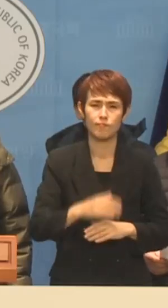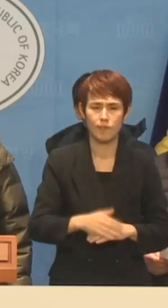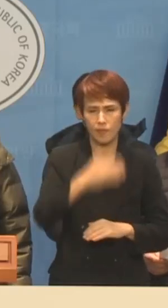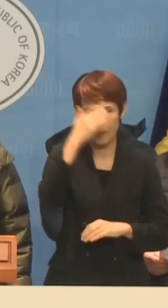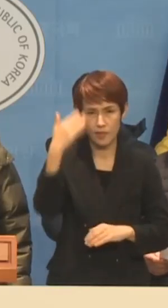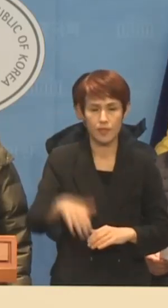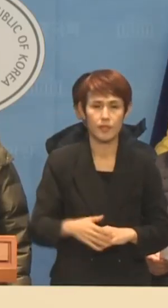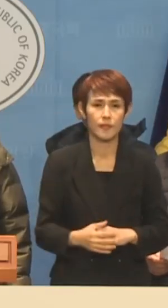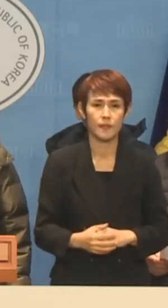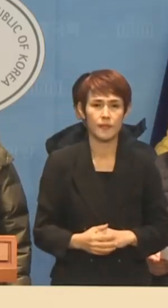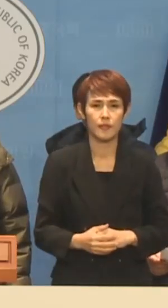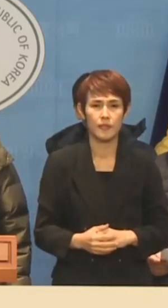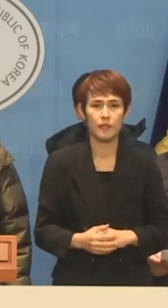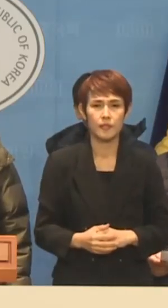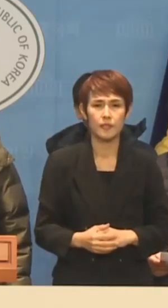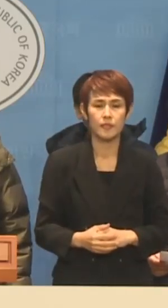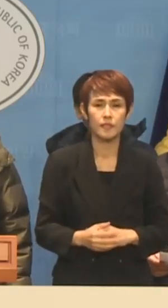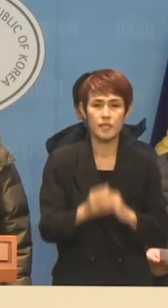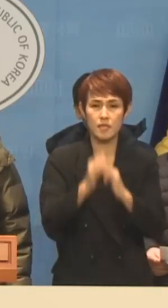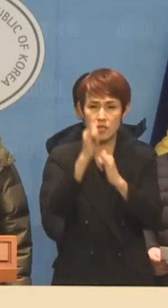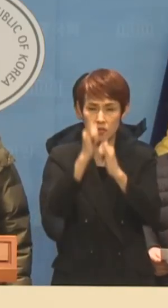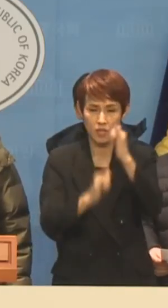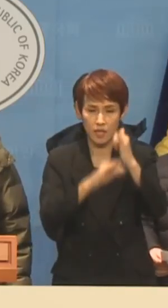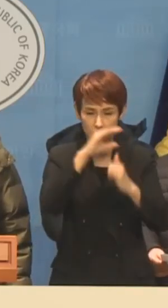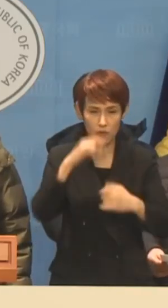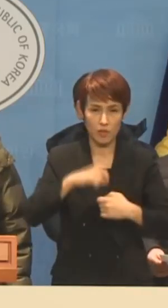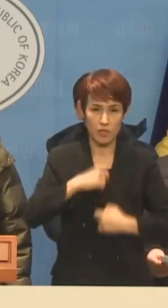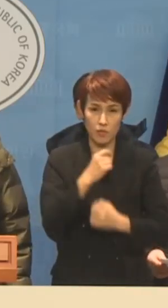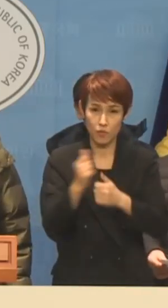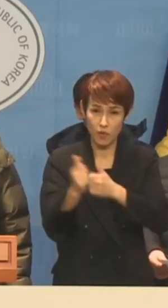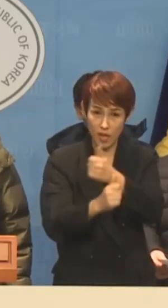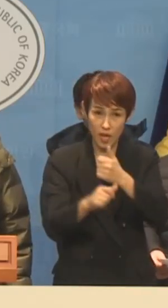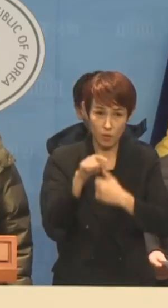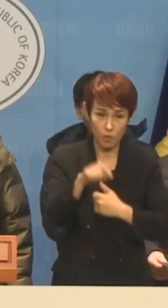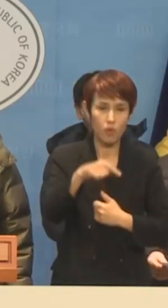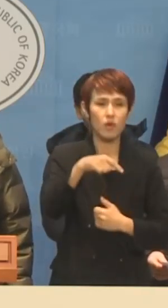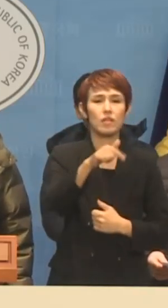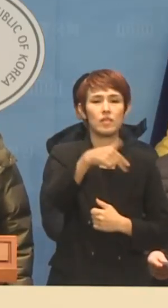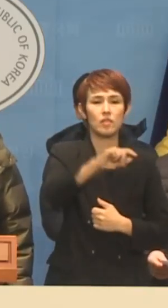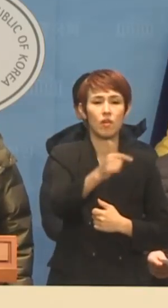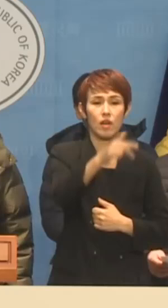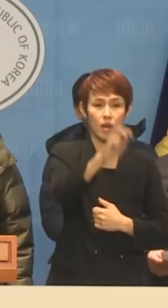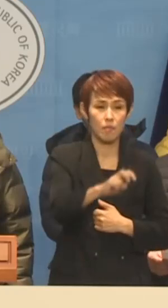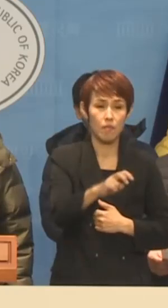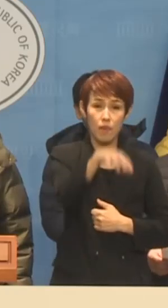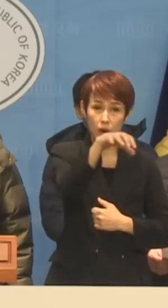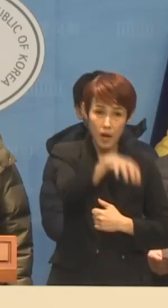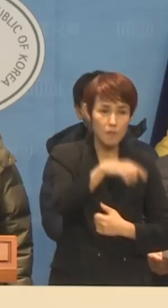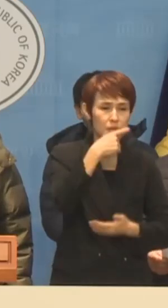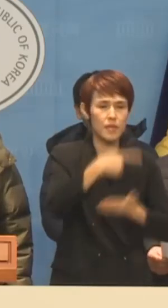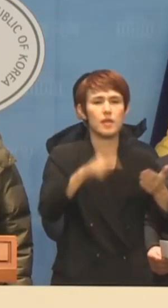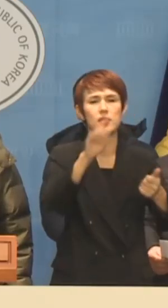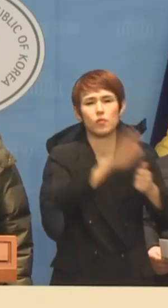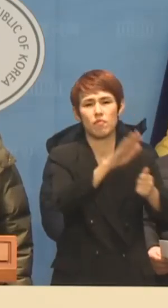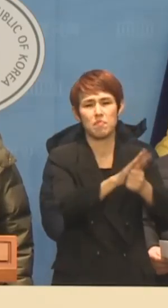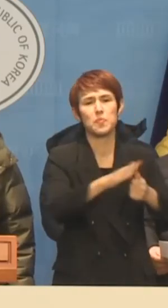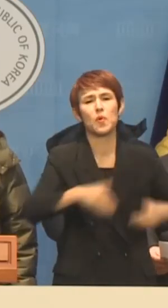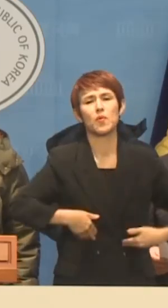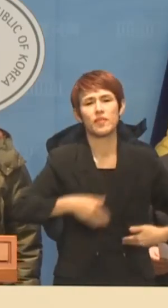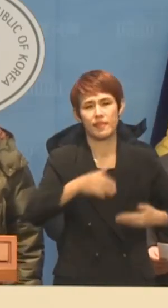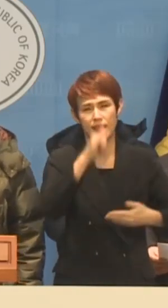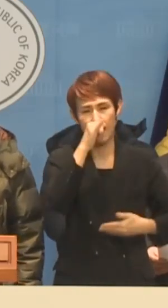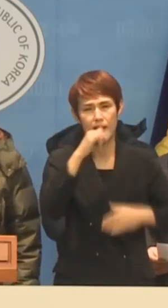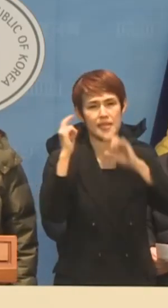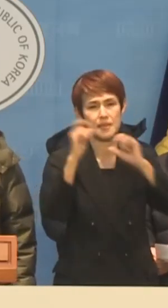진화위회를 위한 과거사 정리위원회 역시 국가의 성감학원 진실 규명과 피해 지원을 권고하는 2차 결정을